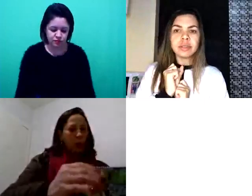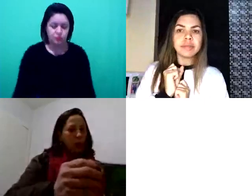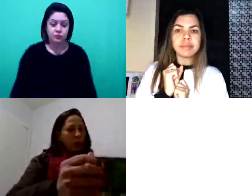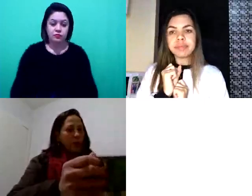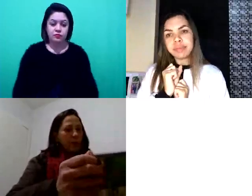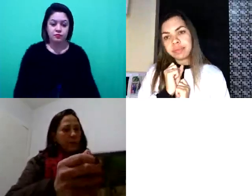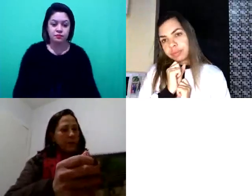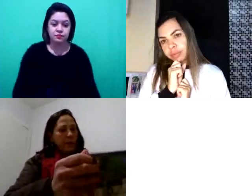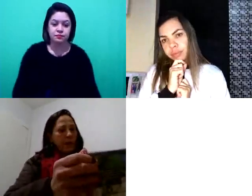agosto.